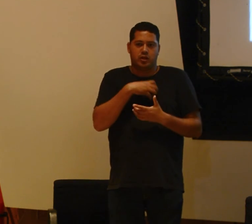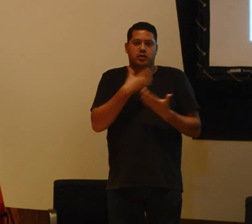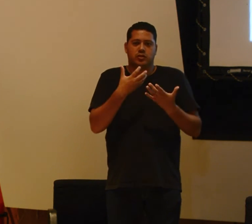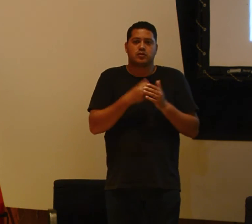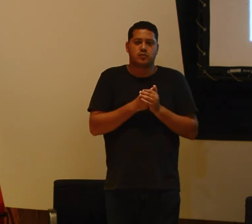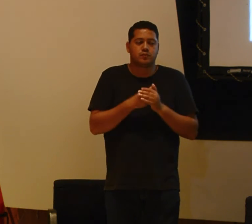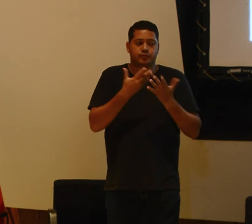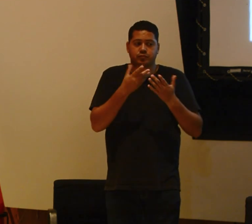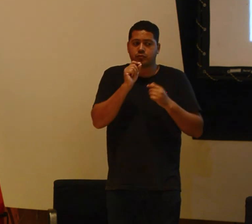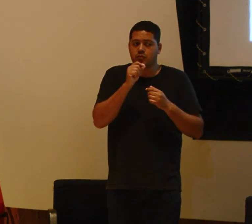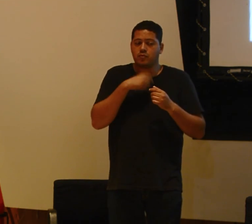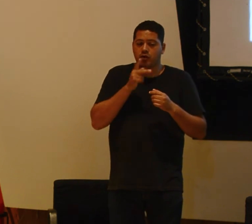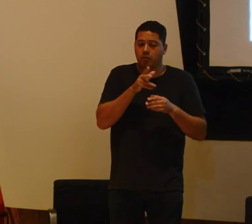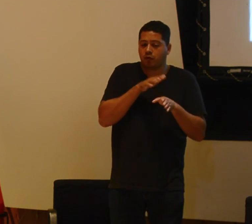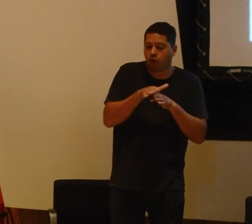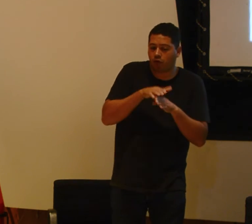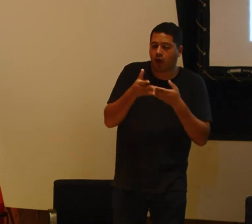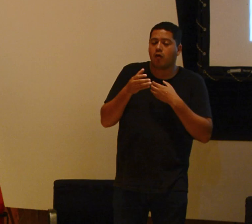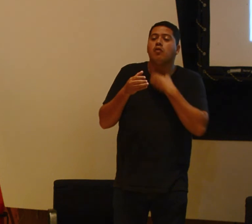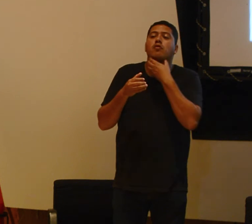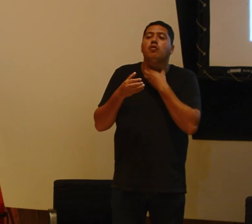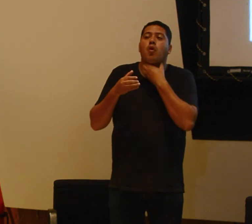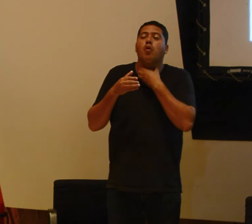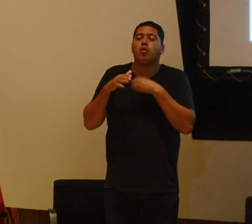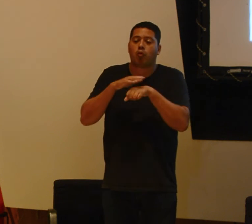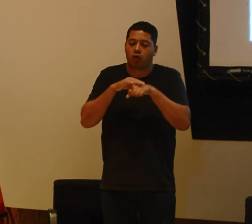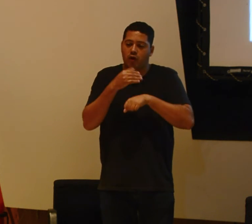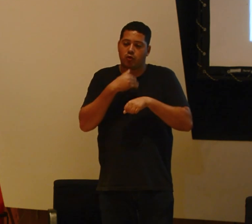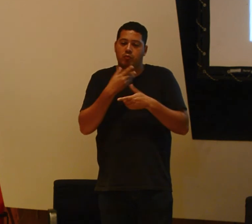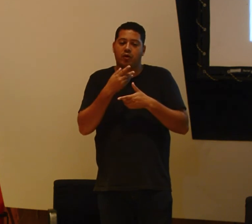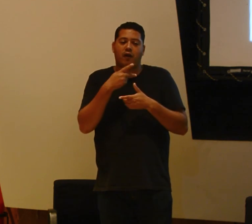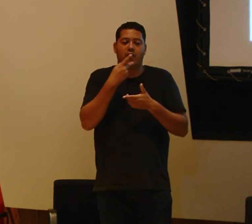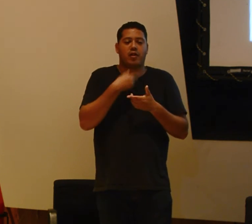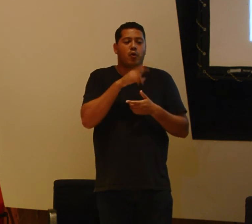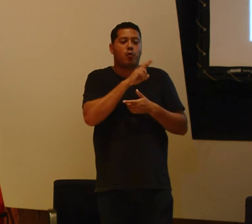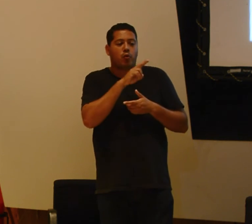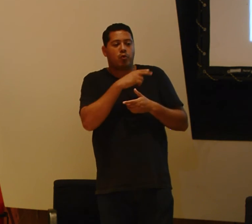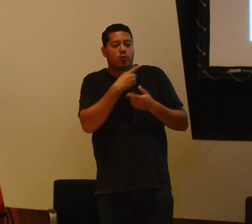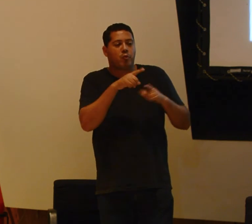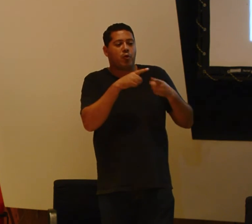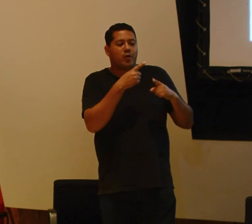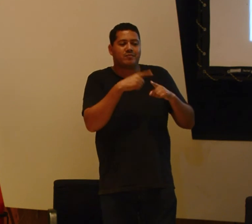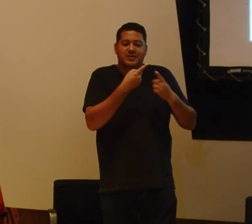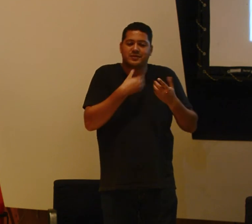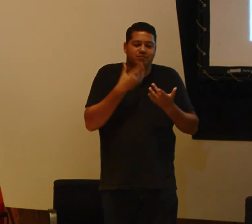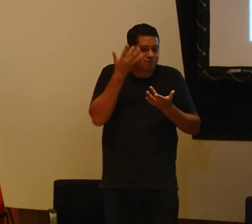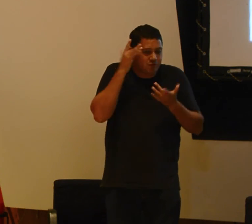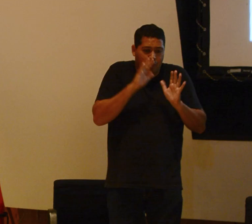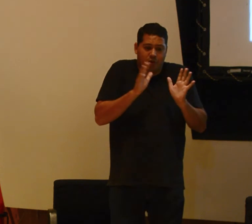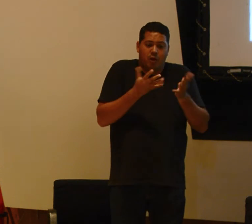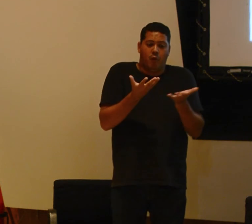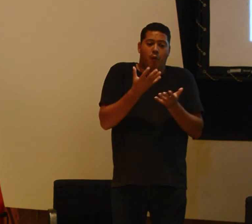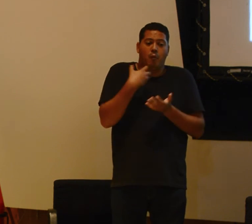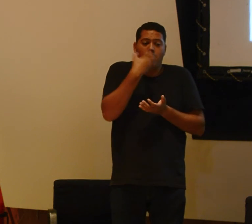fono conversa comigo, psicóloga, que fala, Paula, eu costumo usar música na minha terapia, mas eu fico meio perdida, eu sempre